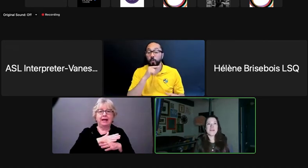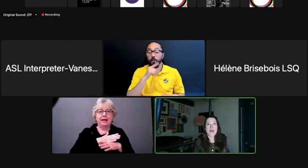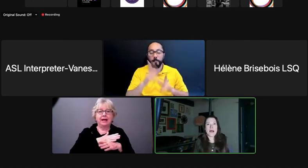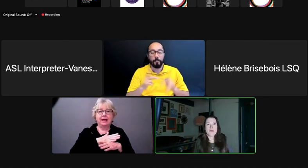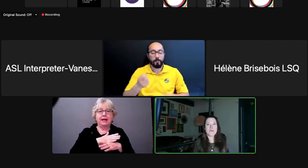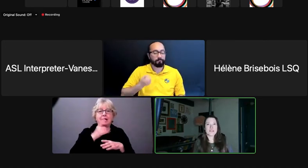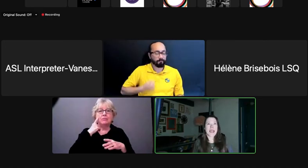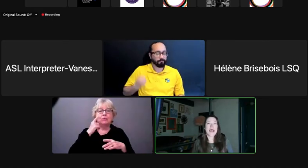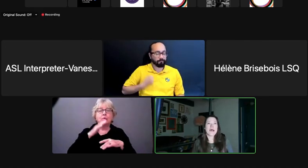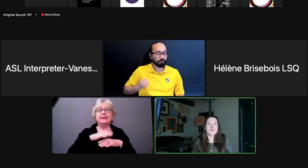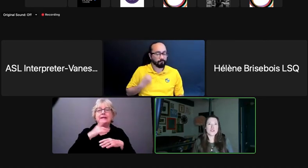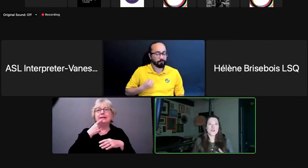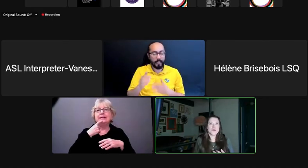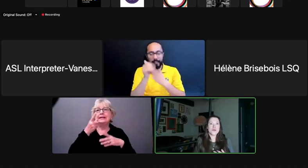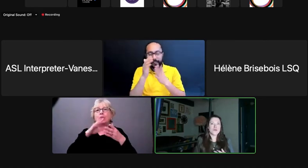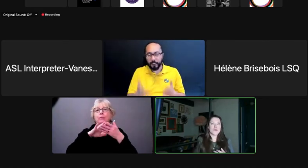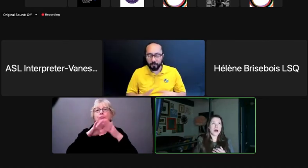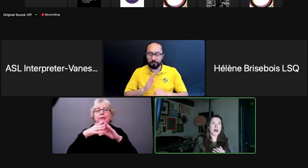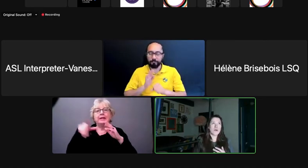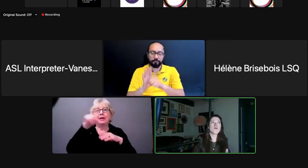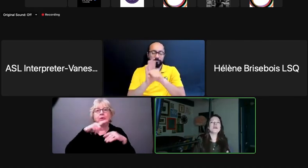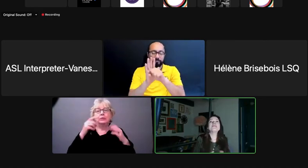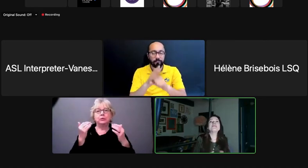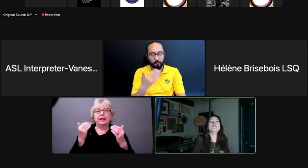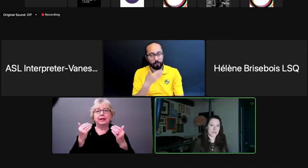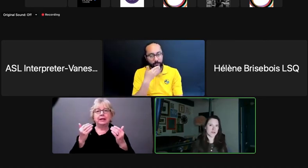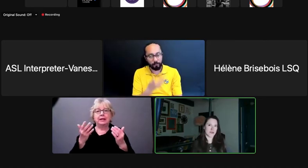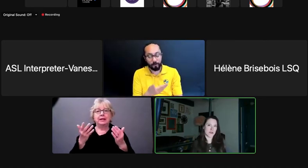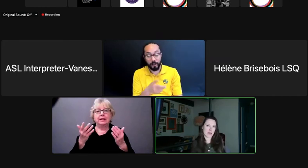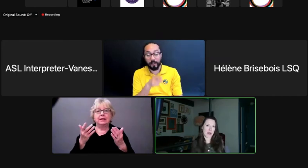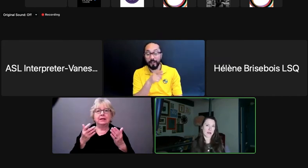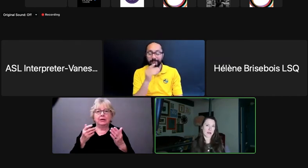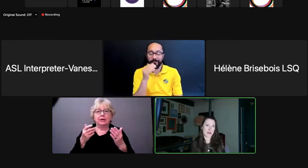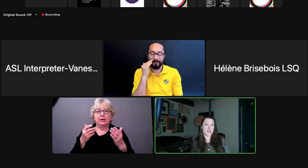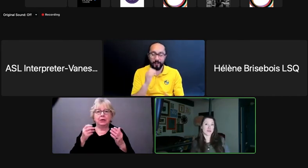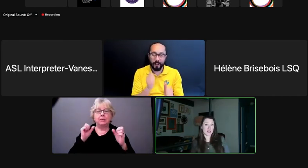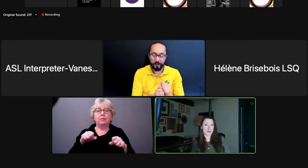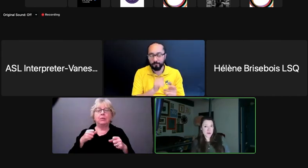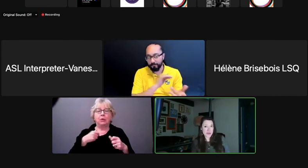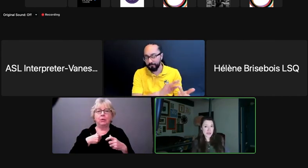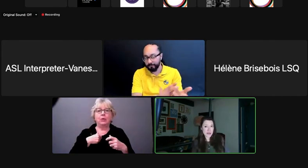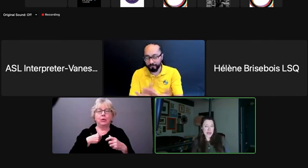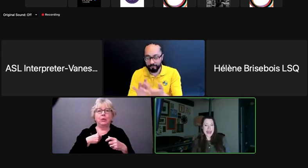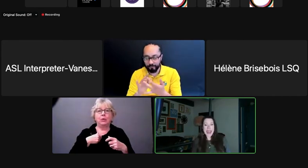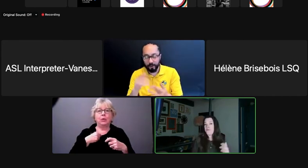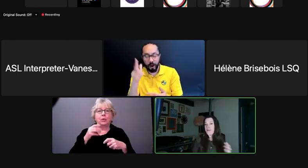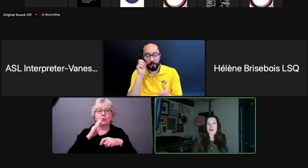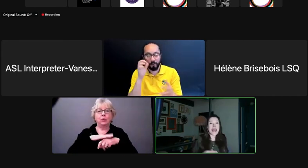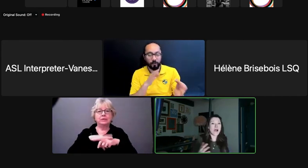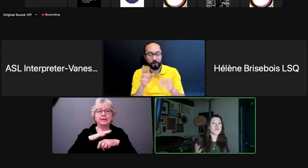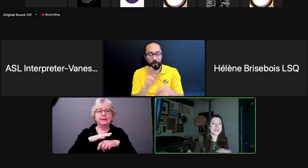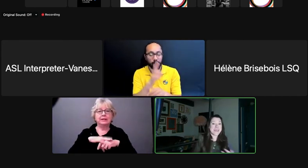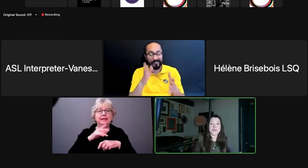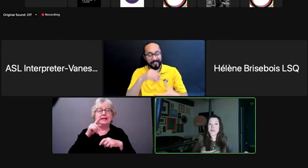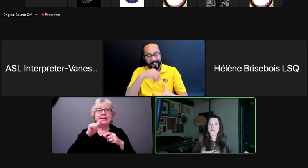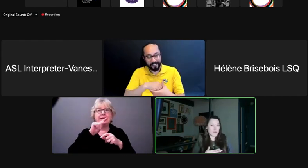communauté alors on peut notamment consulter des leaders